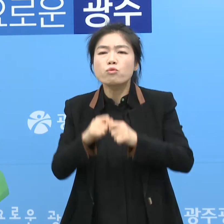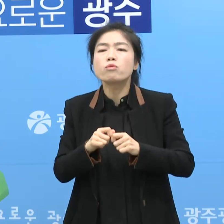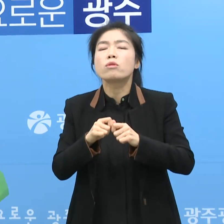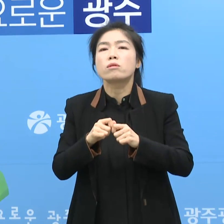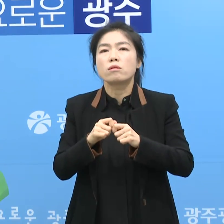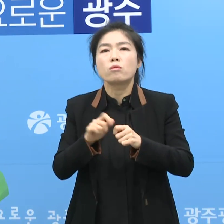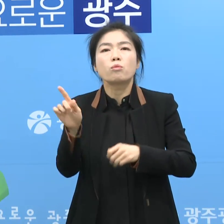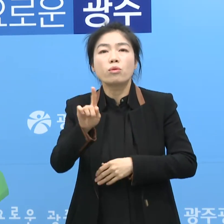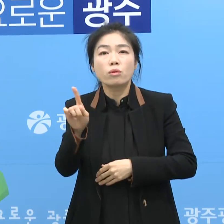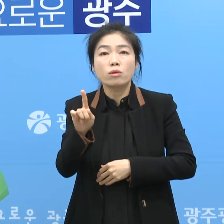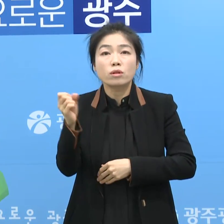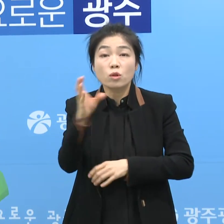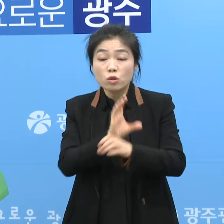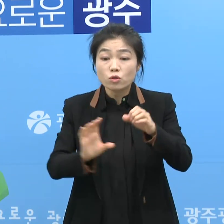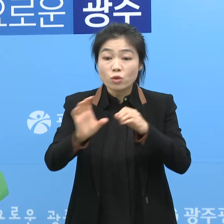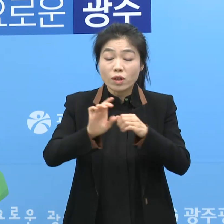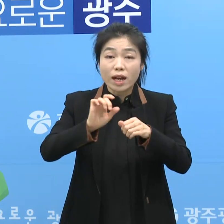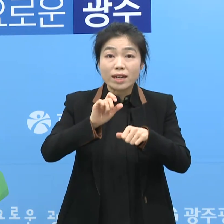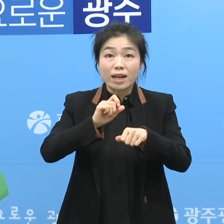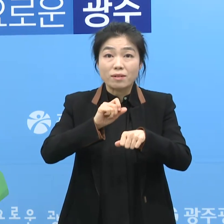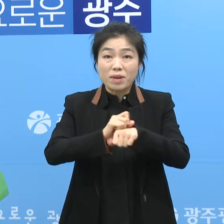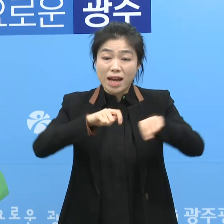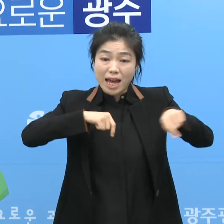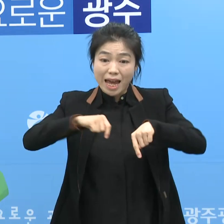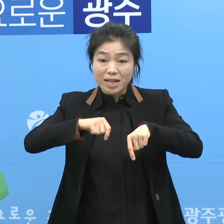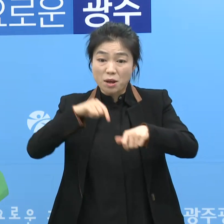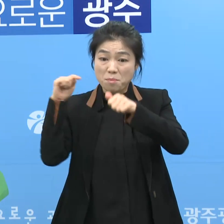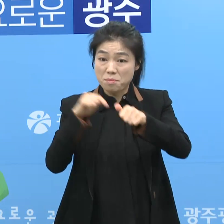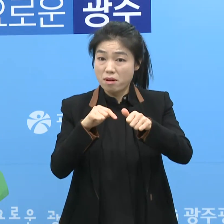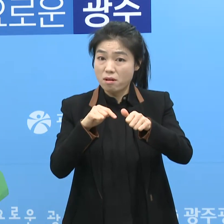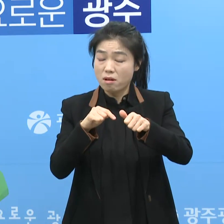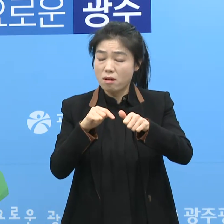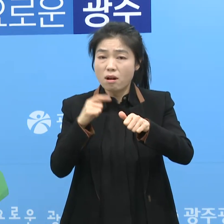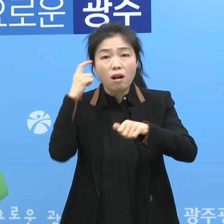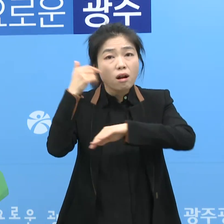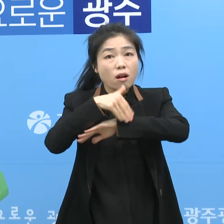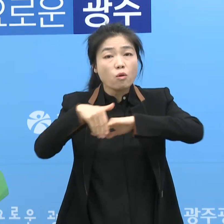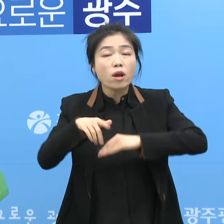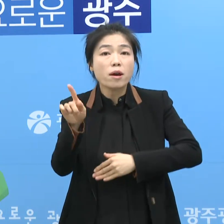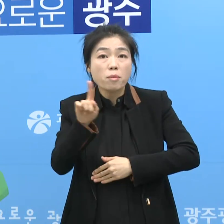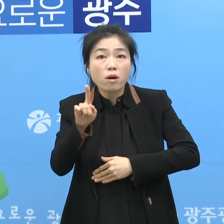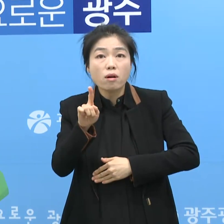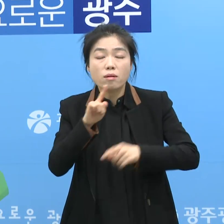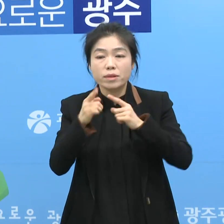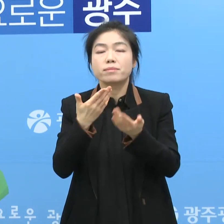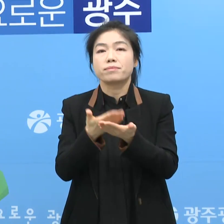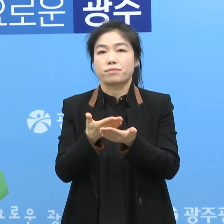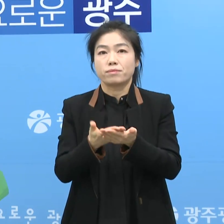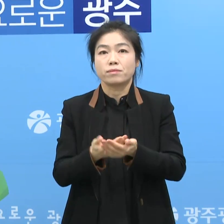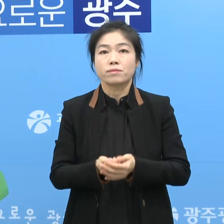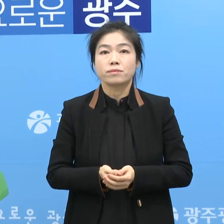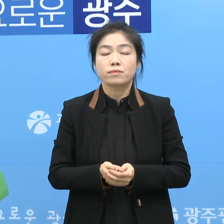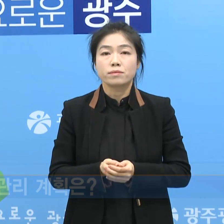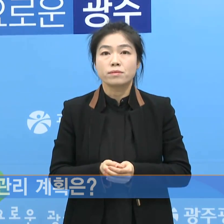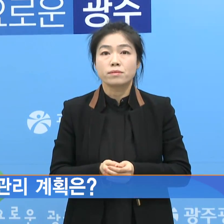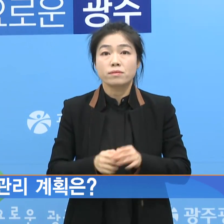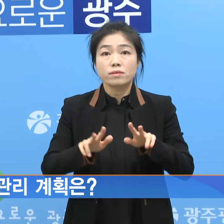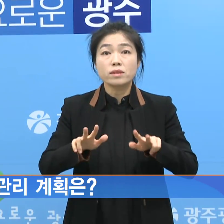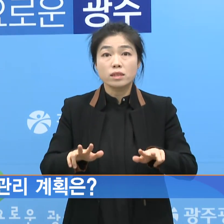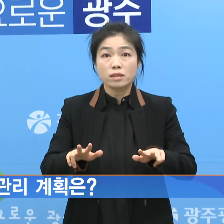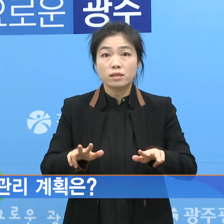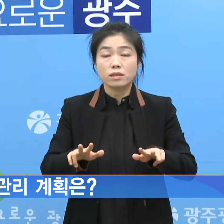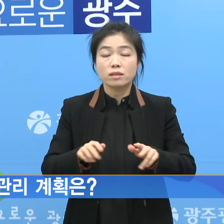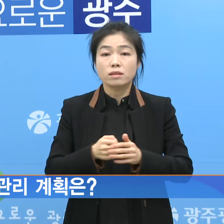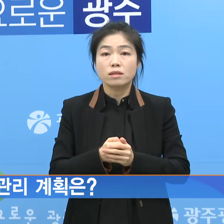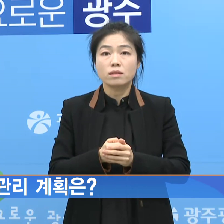해주십시오. 그리고 추가적으로 무슨 행정명령이나 이런 것들을 추가하실 생각이 있으신지 그런 계획이 있으면 그것도 같이 말씀해 주십시오. 예,